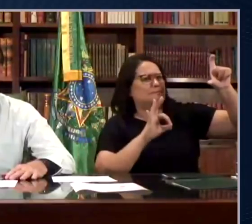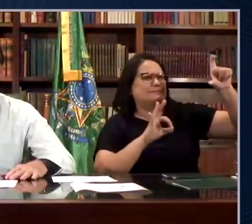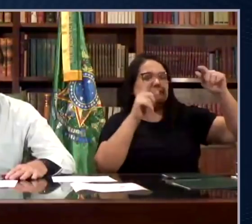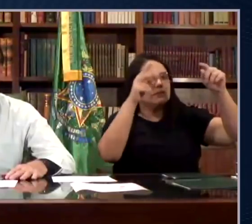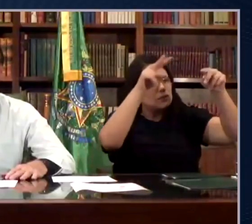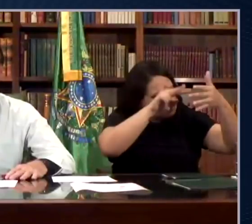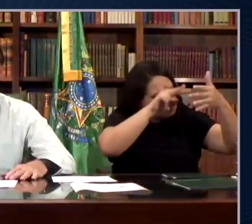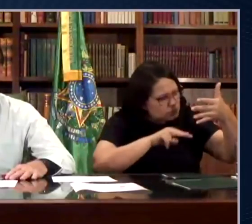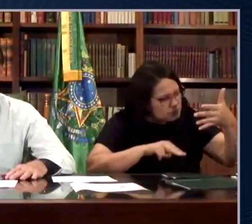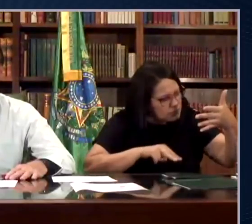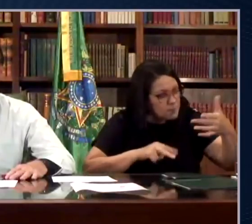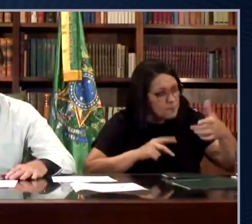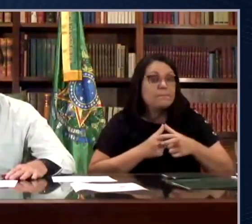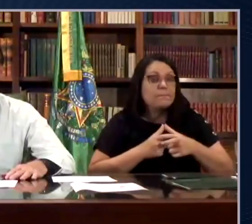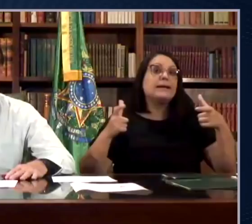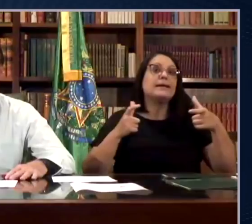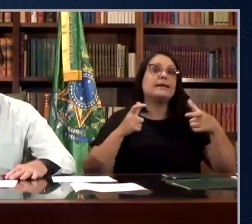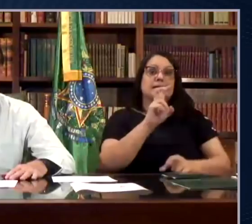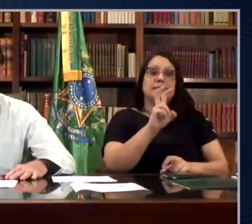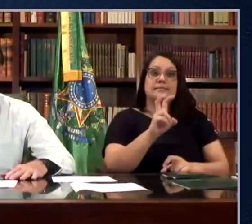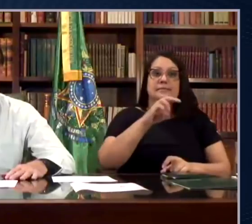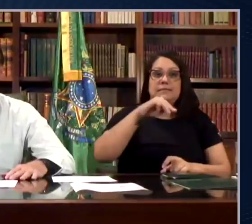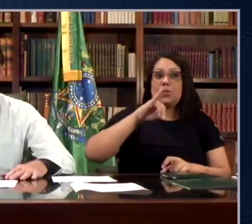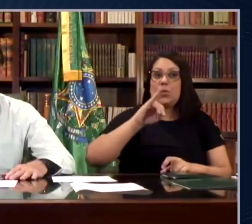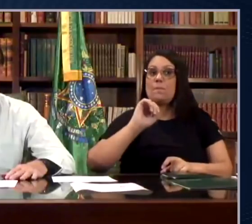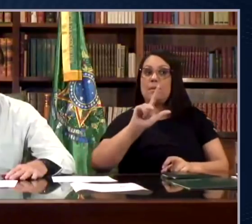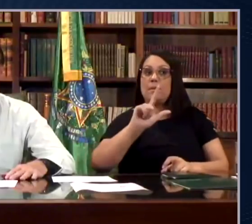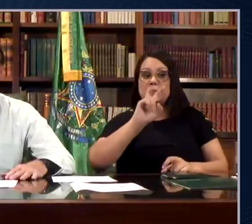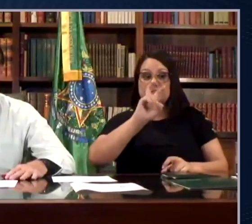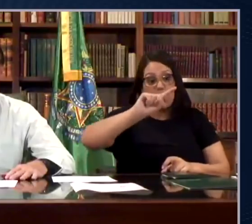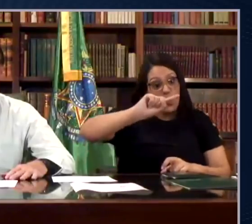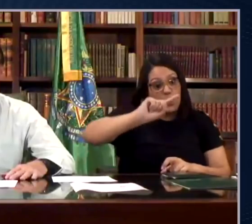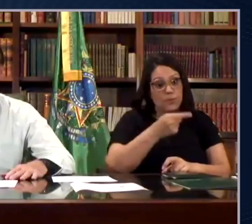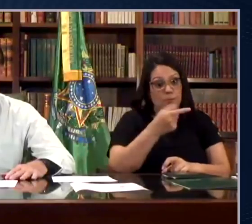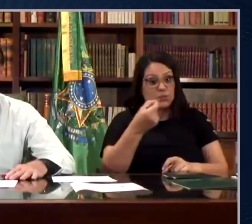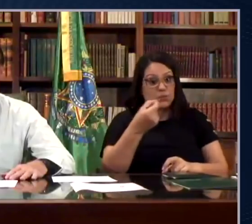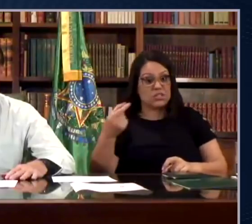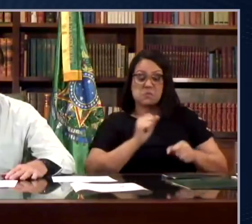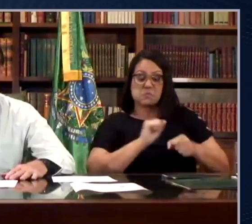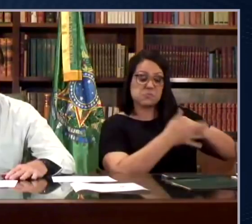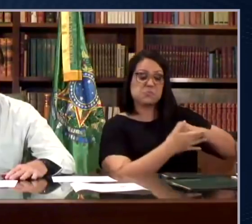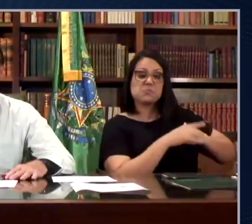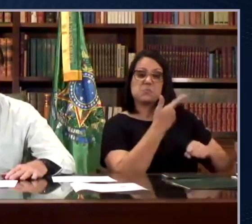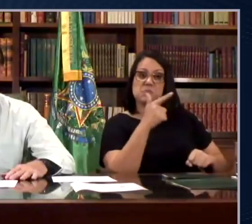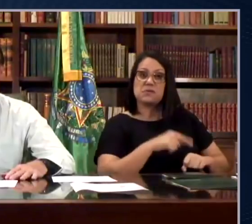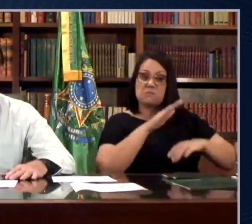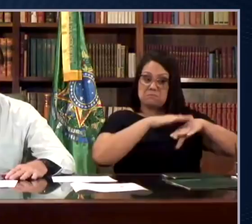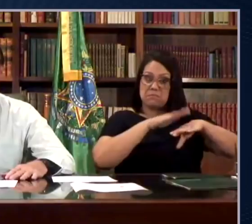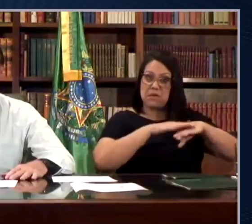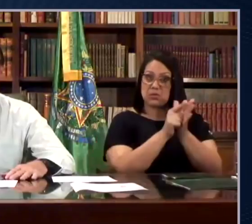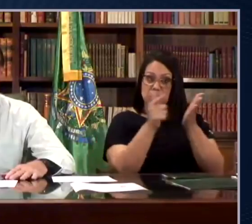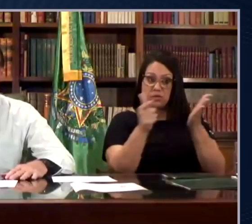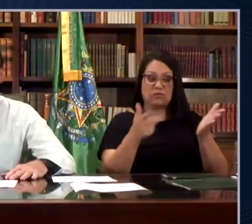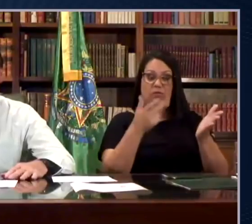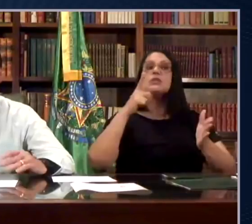5.200 municípios estão fora da rota do coronavírus, porque o próprio jornal reconhece que existe o coronavírus